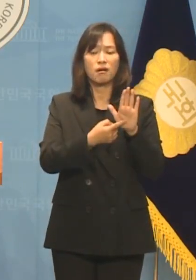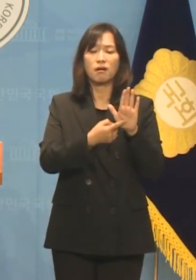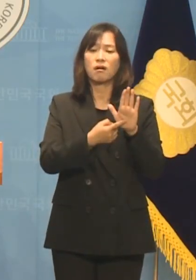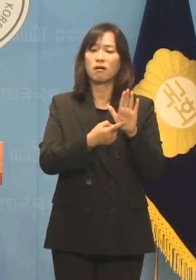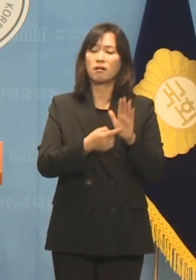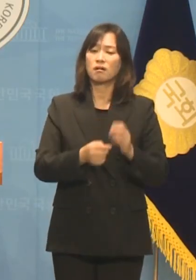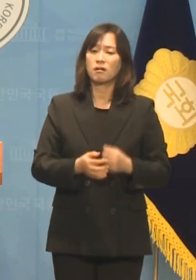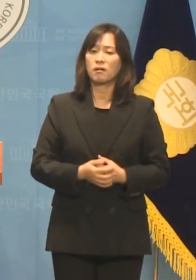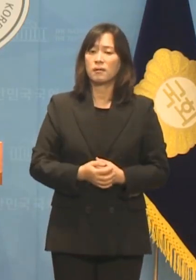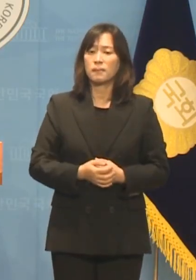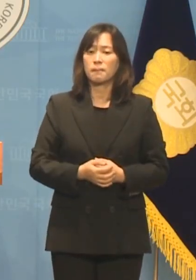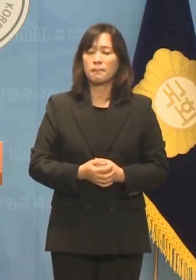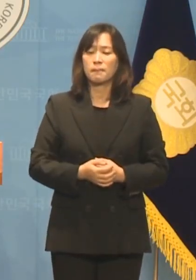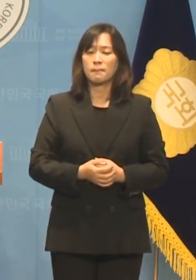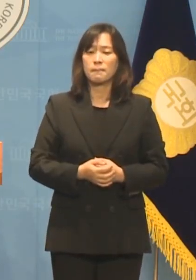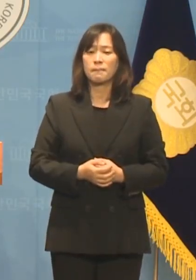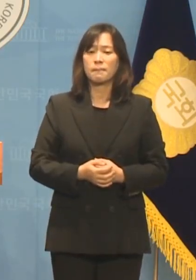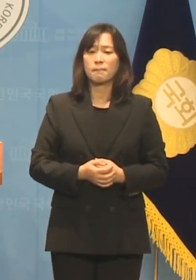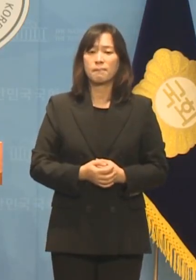기자회견까지 했습니다.